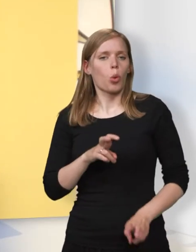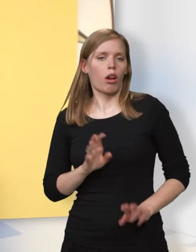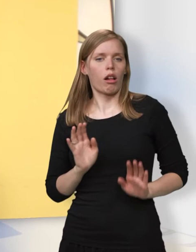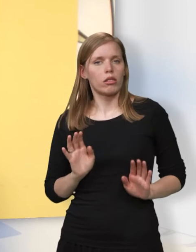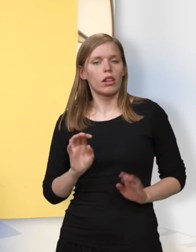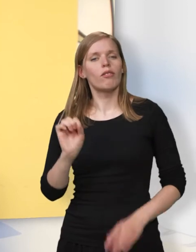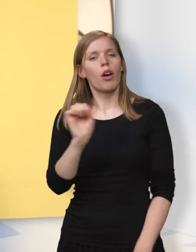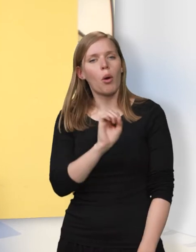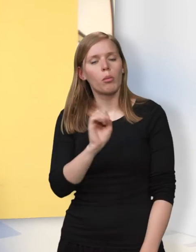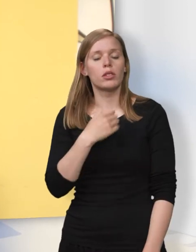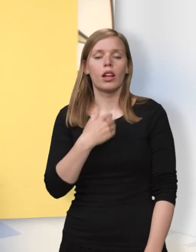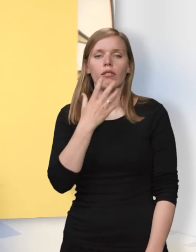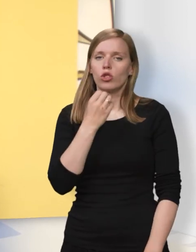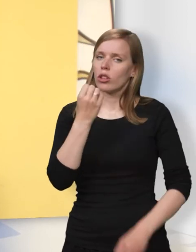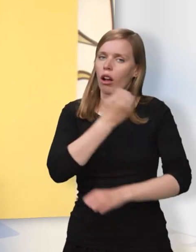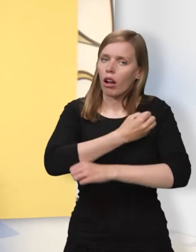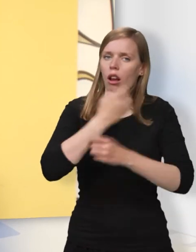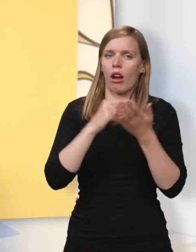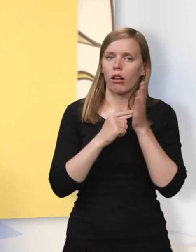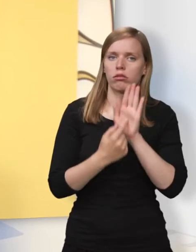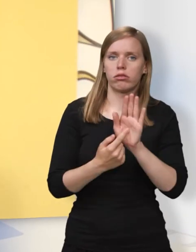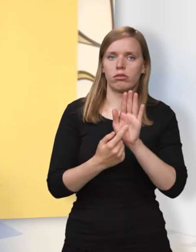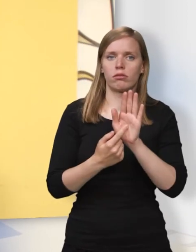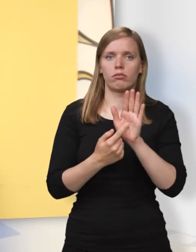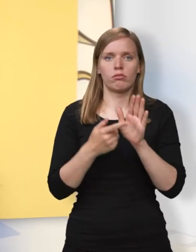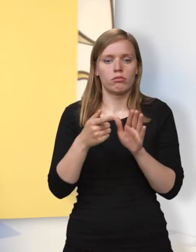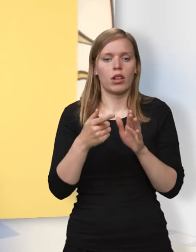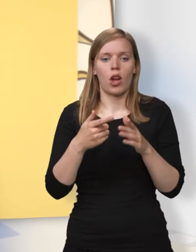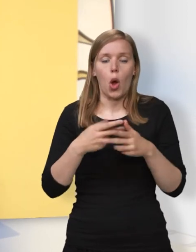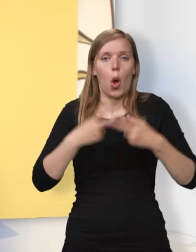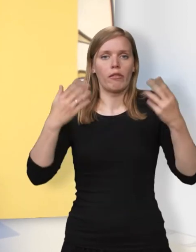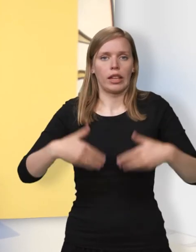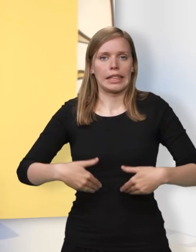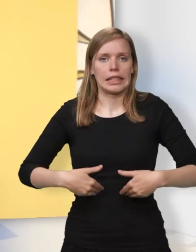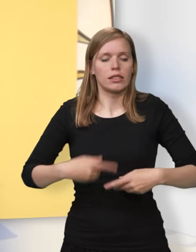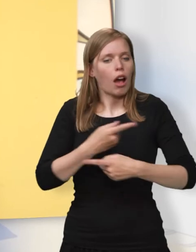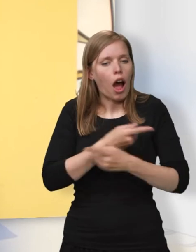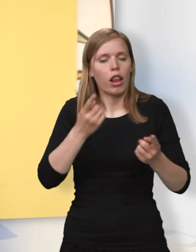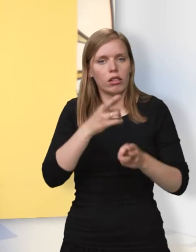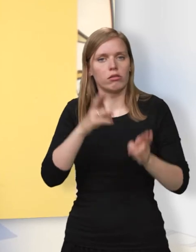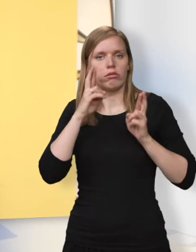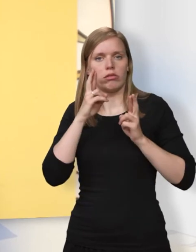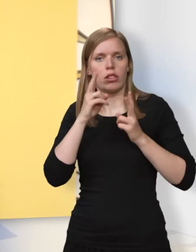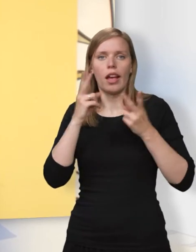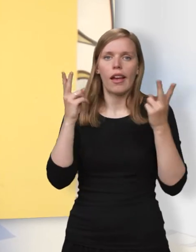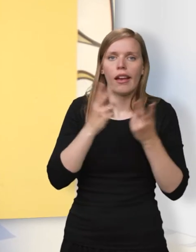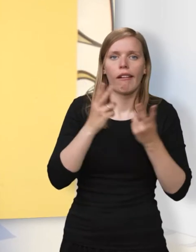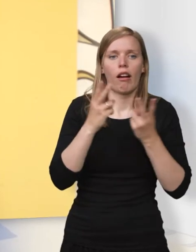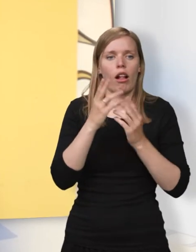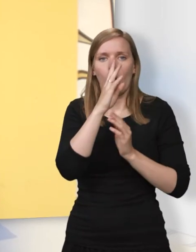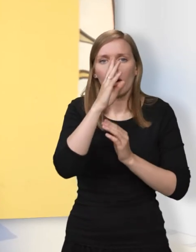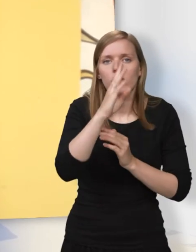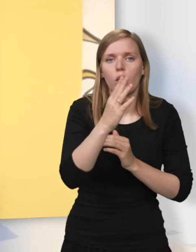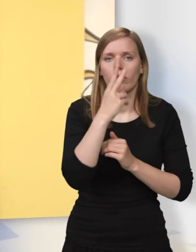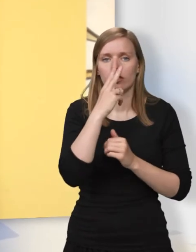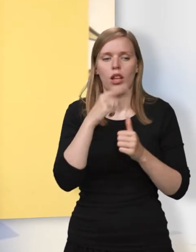schon klar machen, dass jeder in dieser Organisation im öffentlichen Dienst geachtet ist, egal welche Orientierungen er